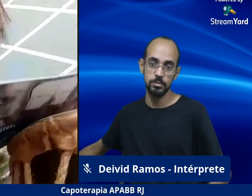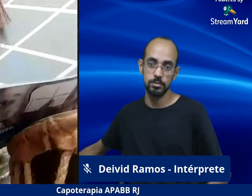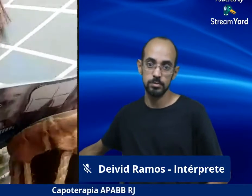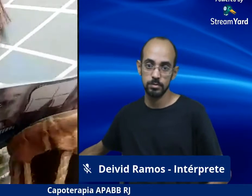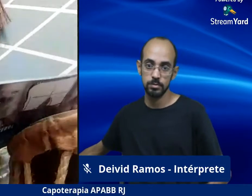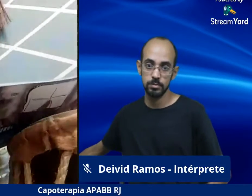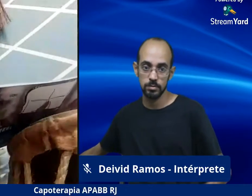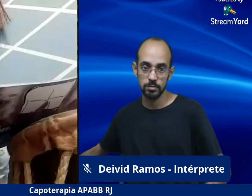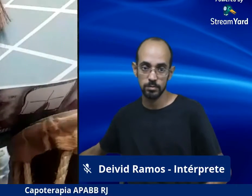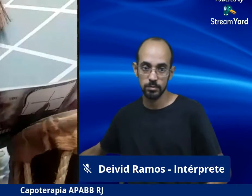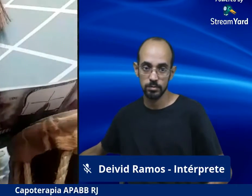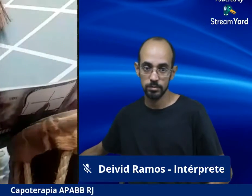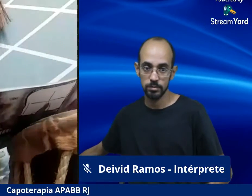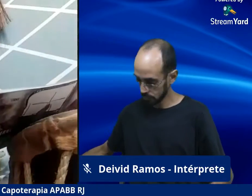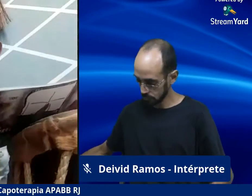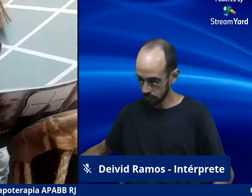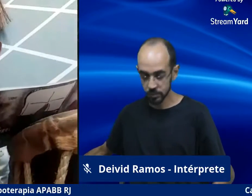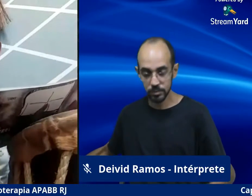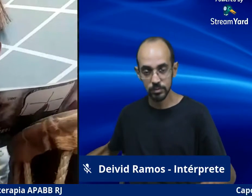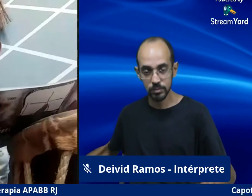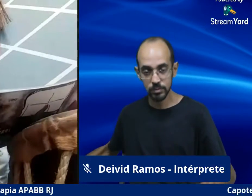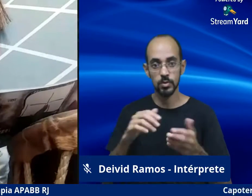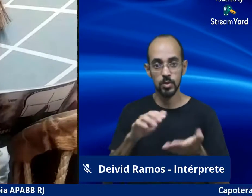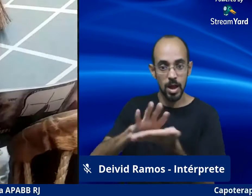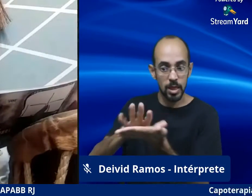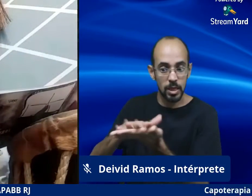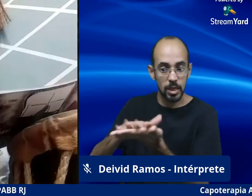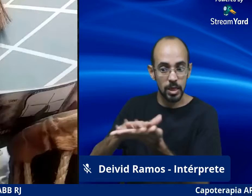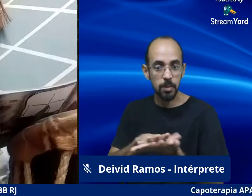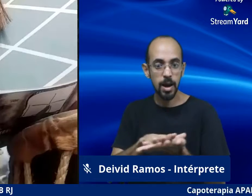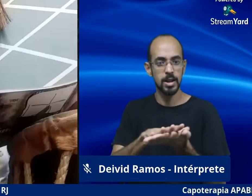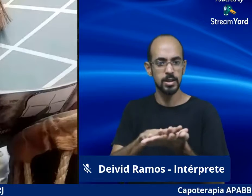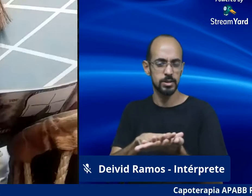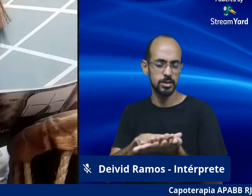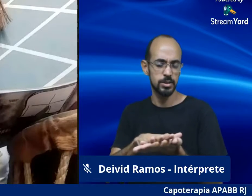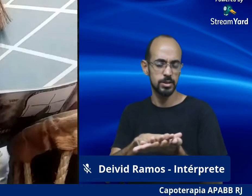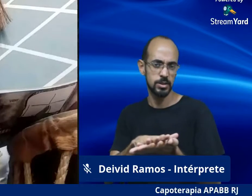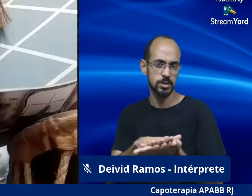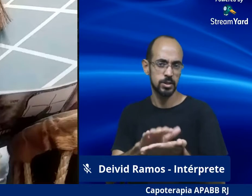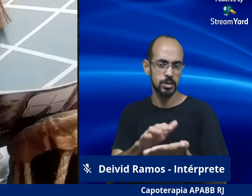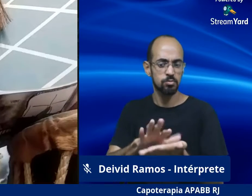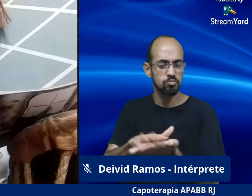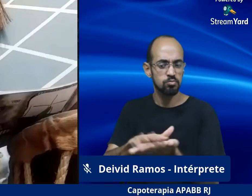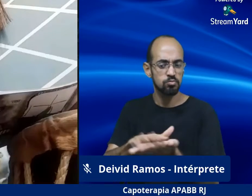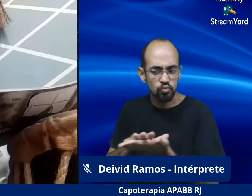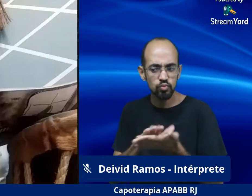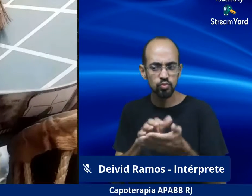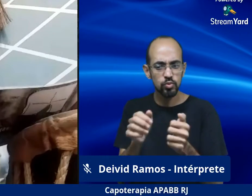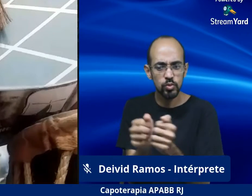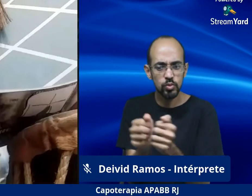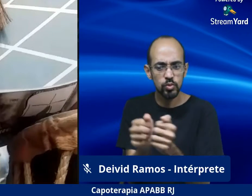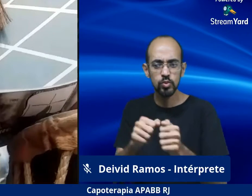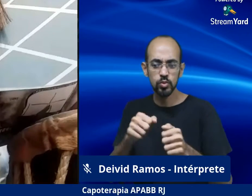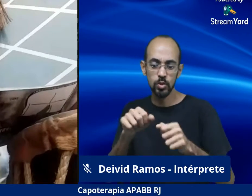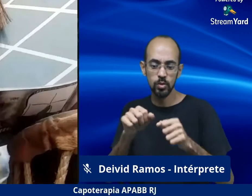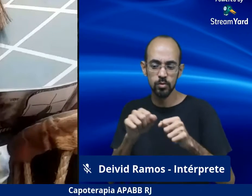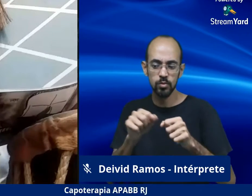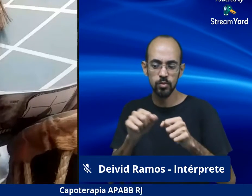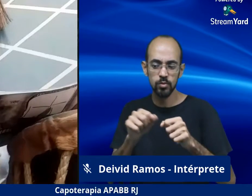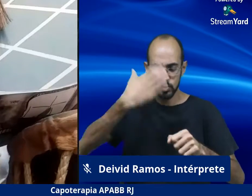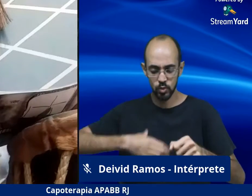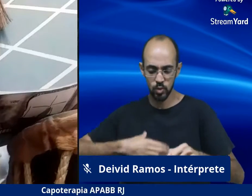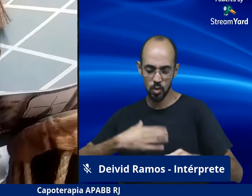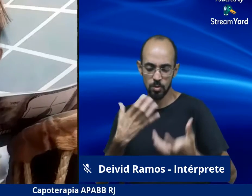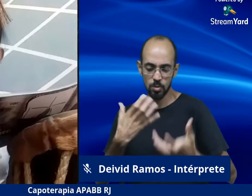O atabaque zunindo, o pandeiro a disparar, faz com que o corpo se mexa, querendo dançar.